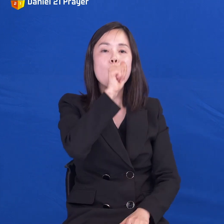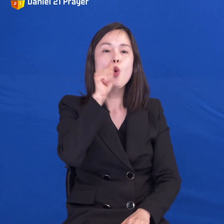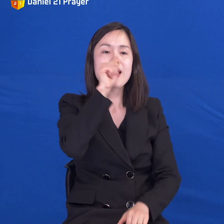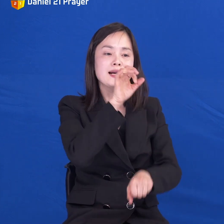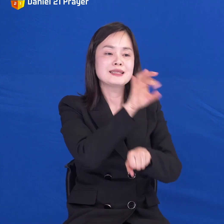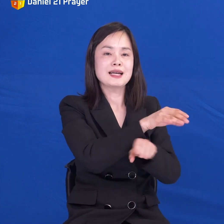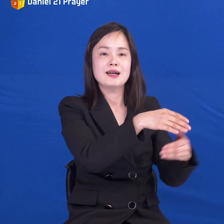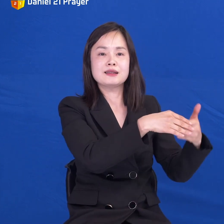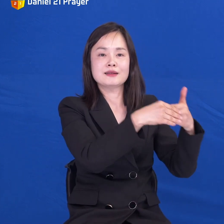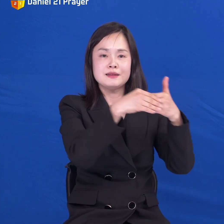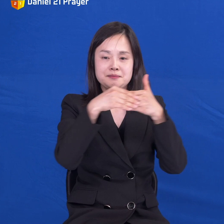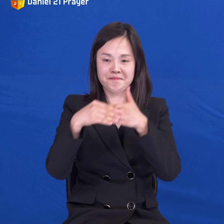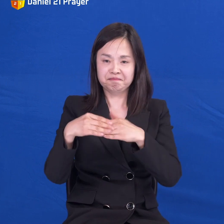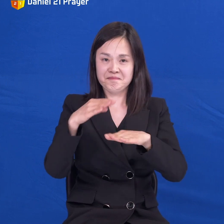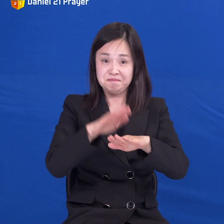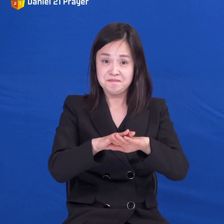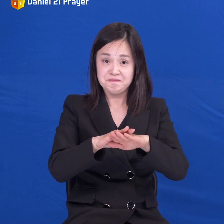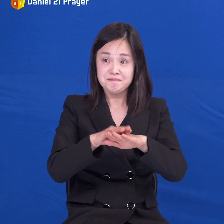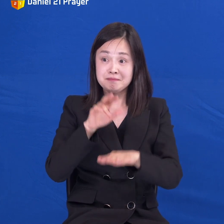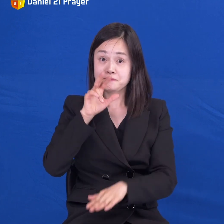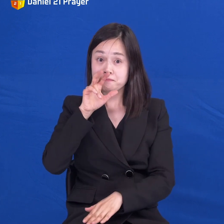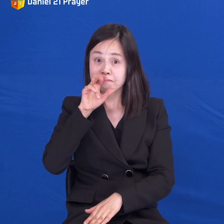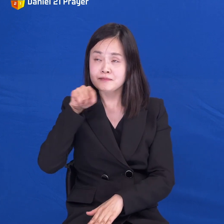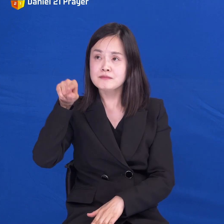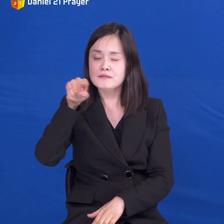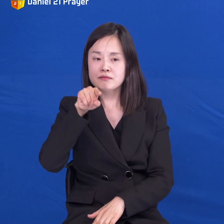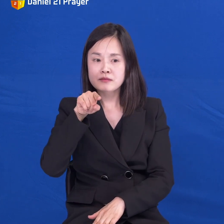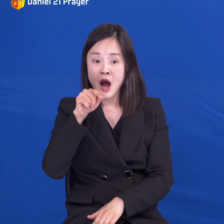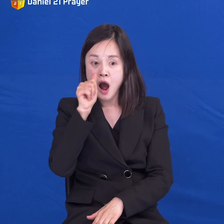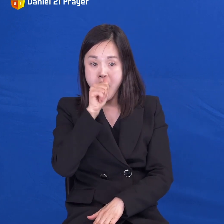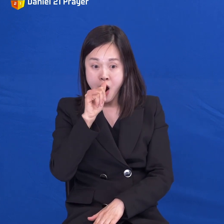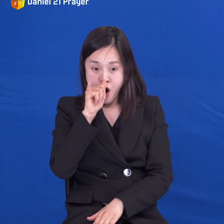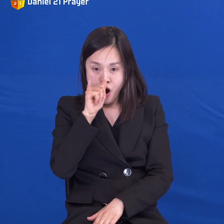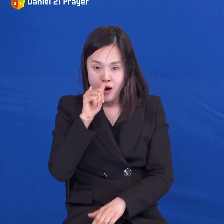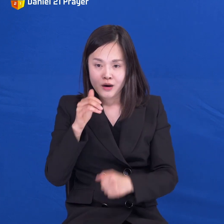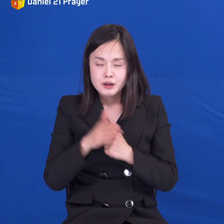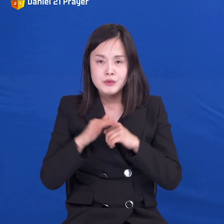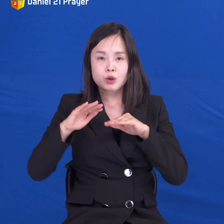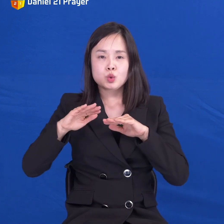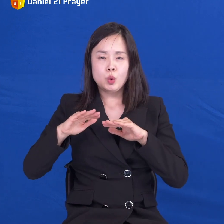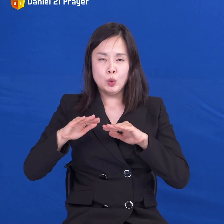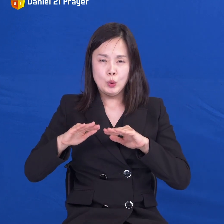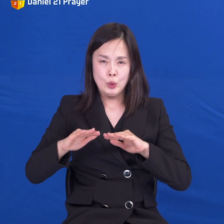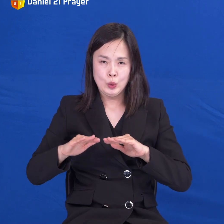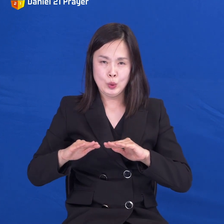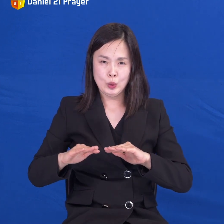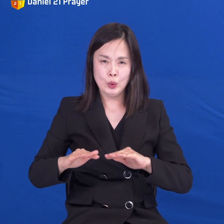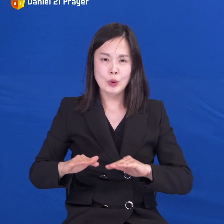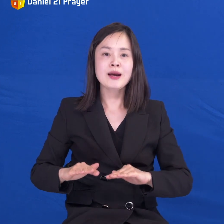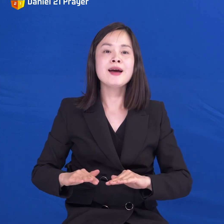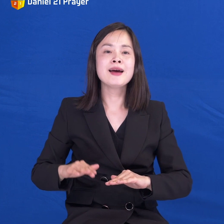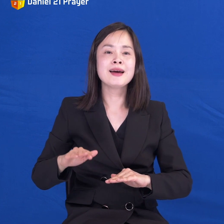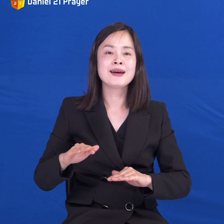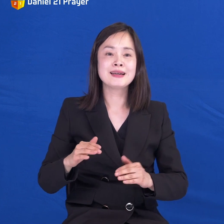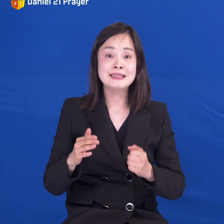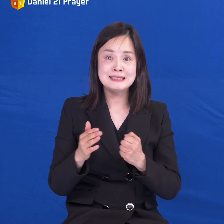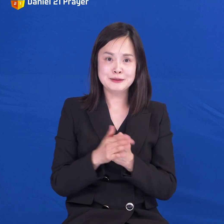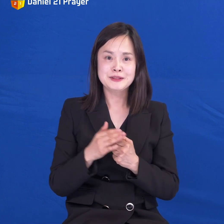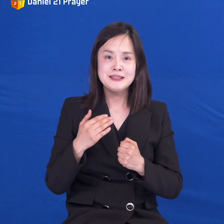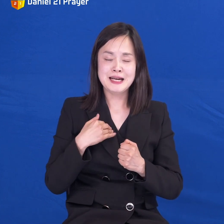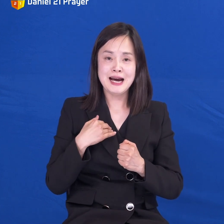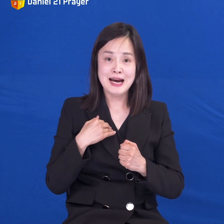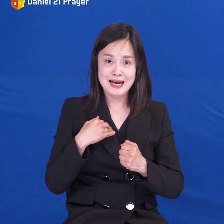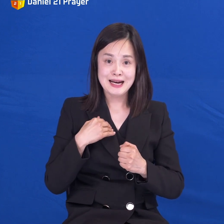고요합니다. 그게 메시지였어요. 그래서 제가 아침에 원주민들 일찍 사냥 가는데 다 불러 모았어요. 잠깐만 모여보세요